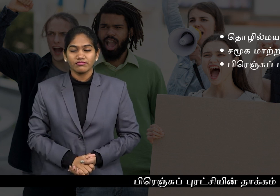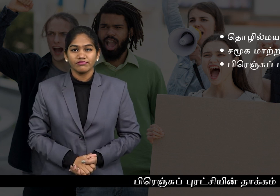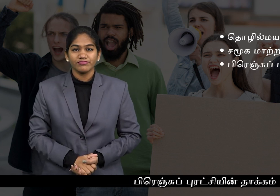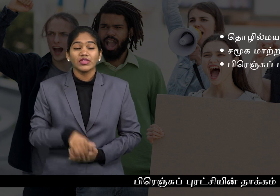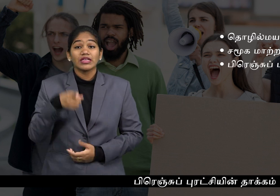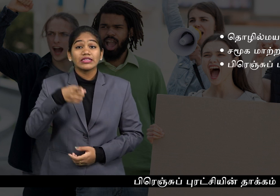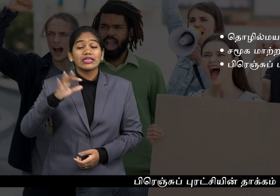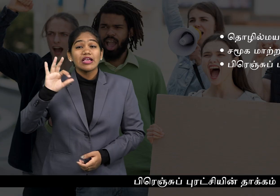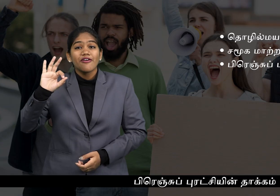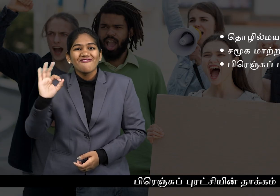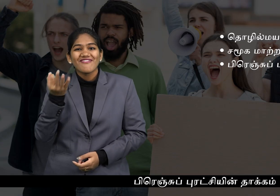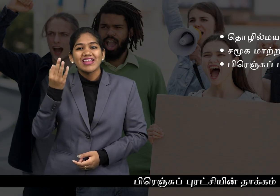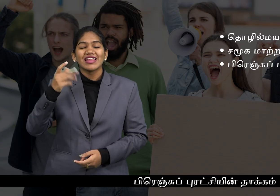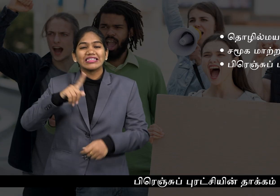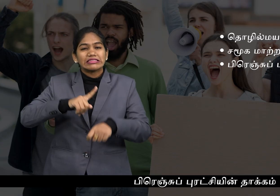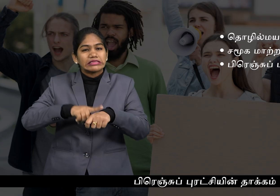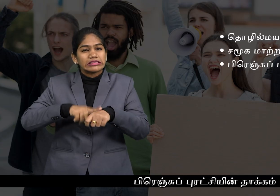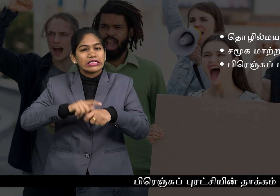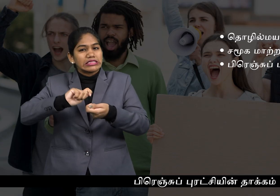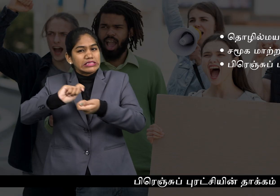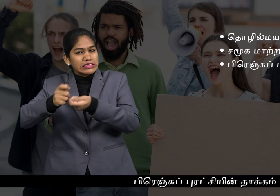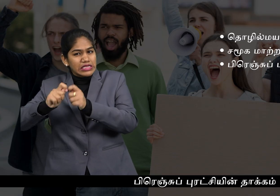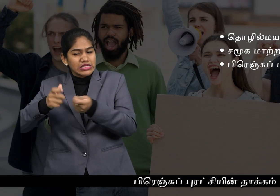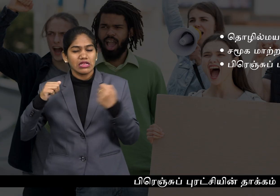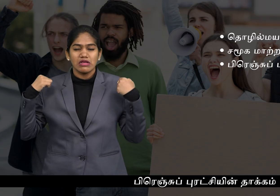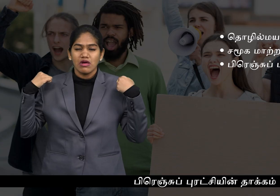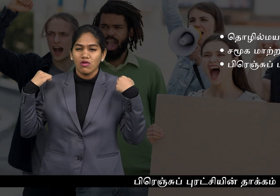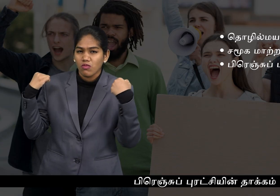பிரெஞ்சு புரட்சியின் தாக்கம்,